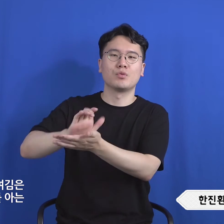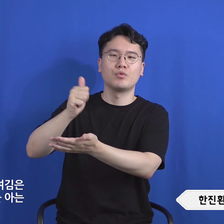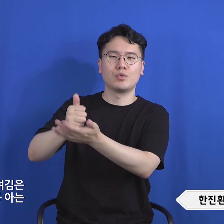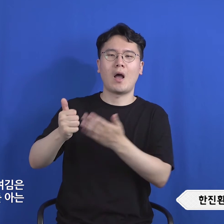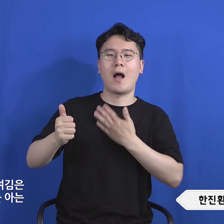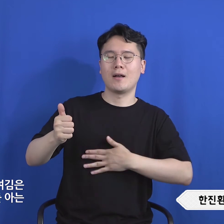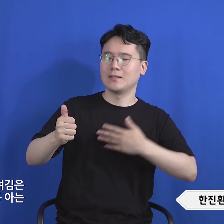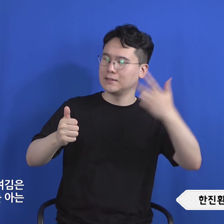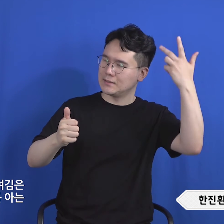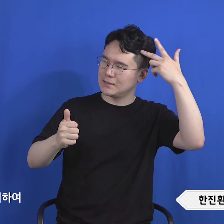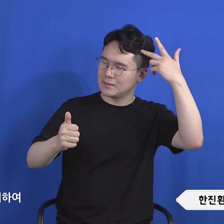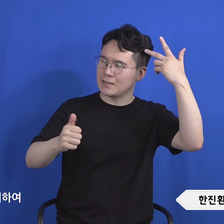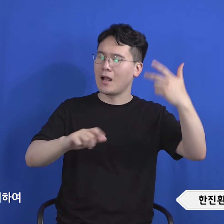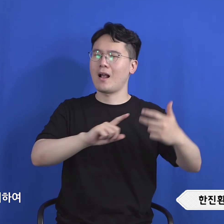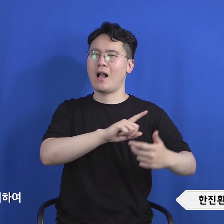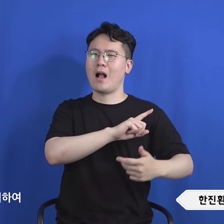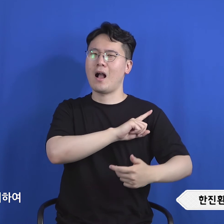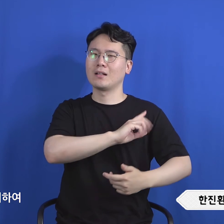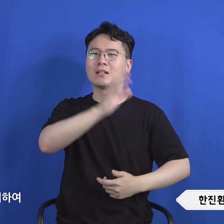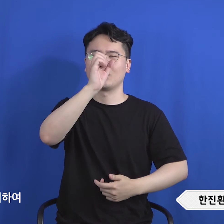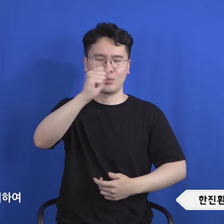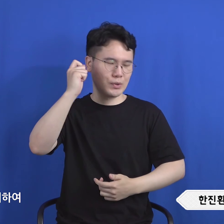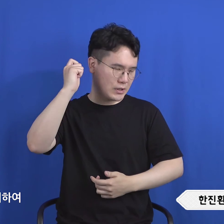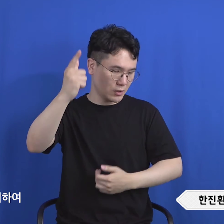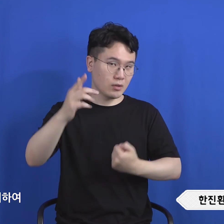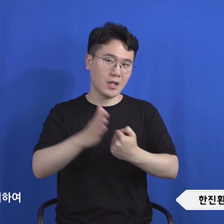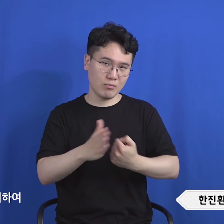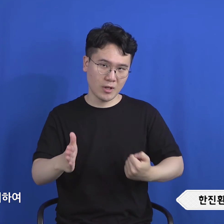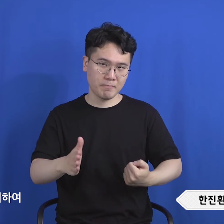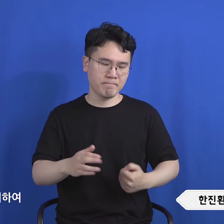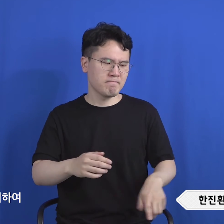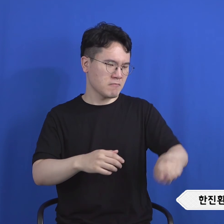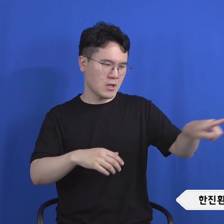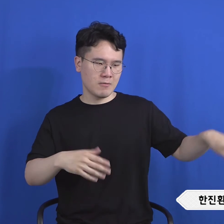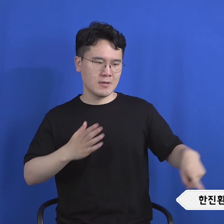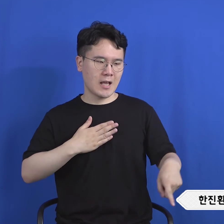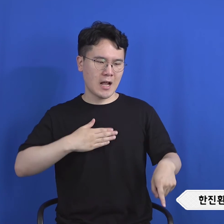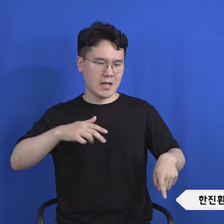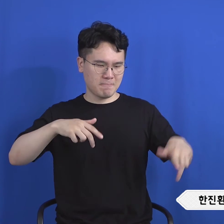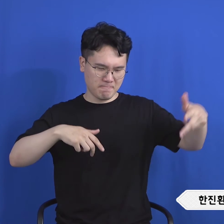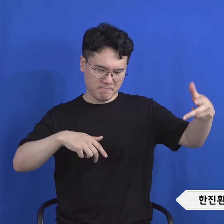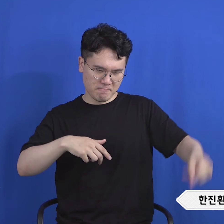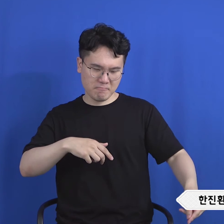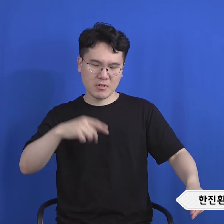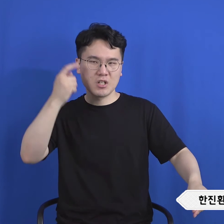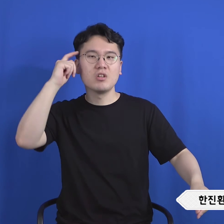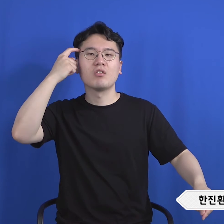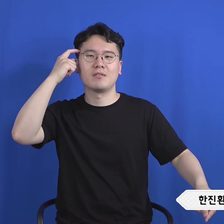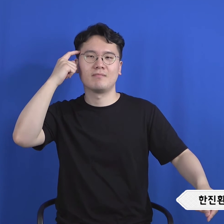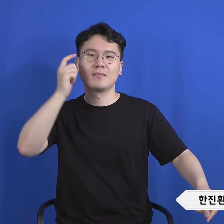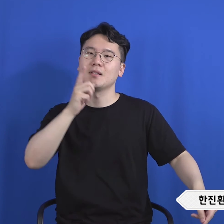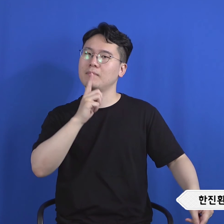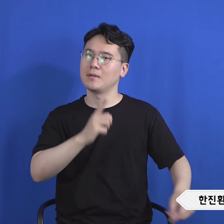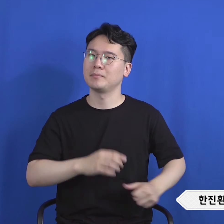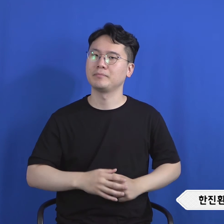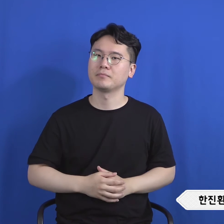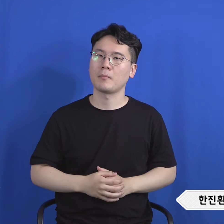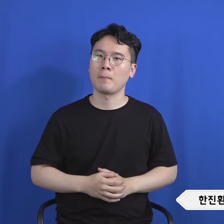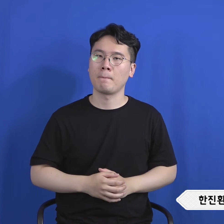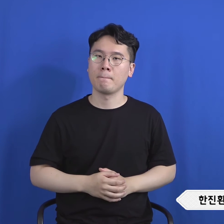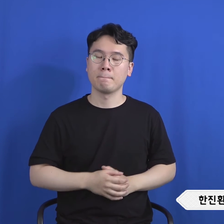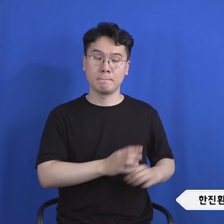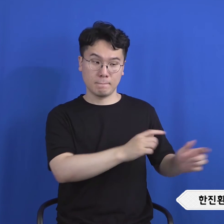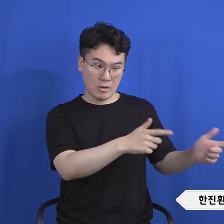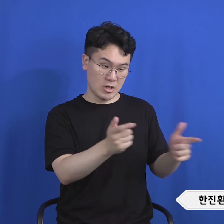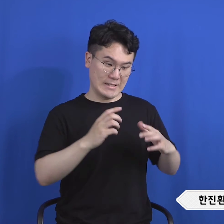가장 고상하기 때문이라. 내가 그를 위하여 모든 것을 잃어버리고 배설물로 여김은, 그